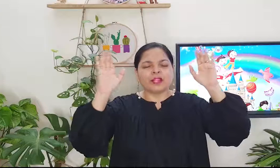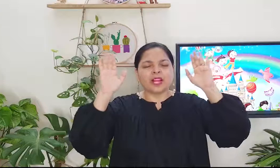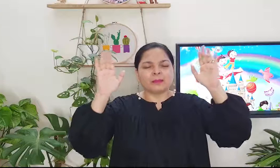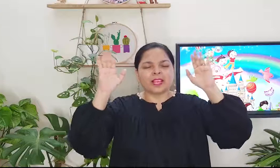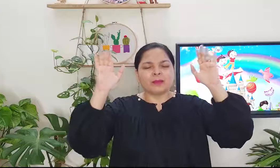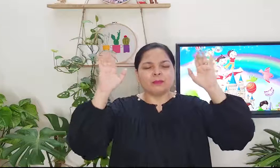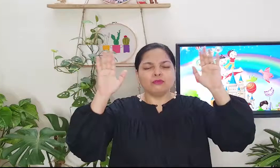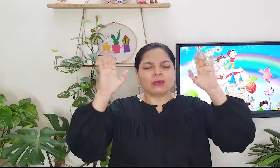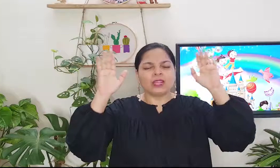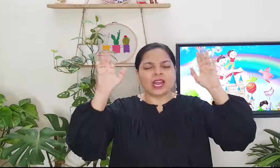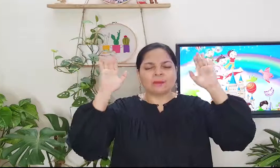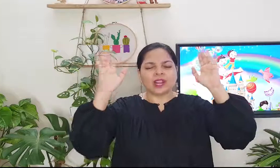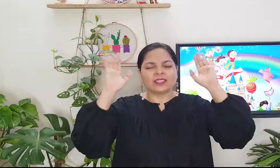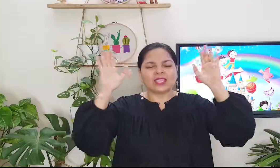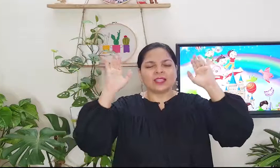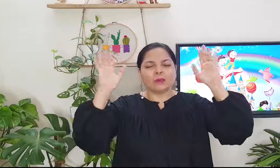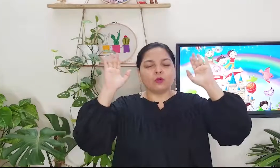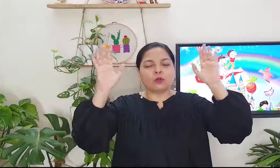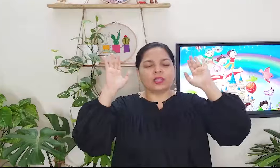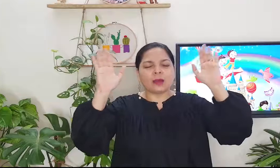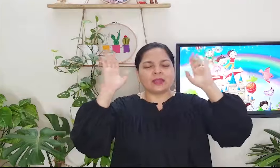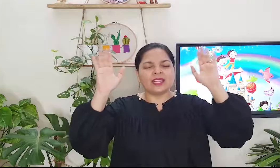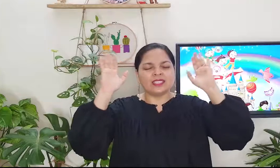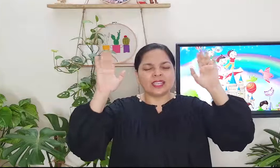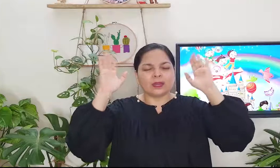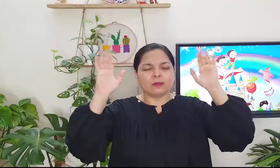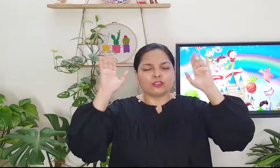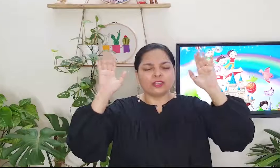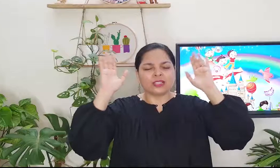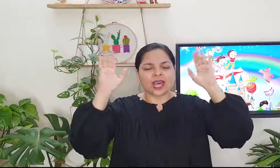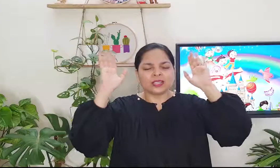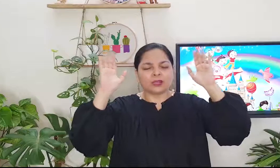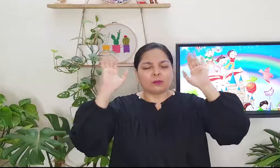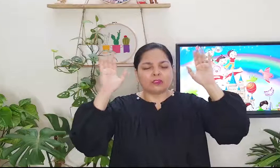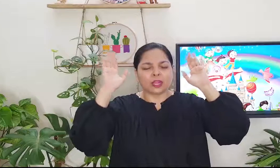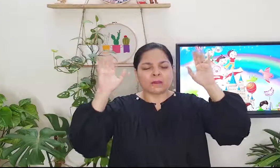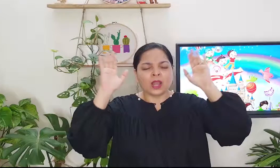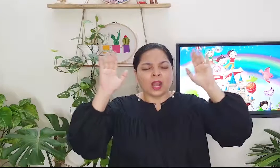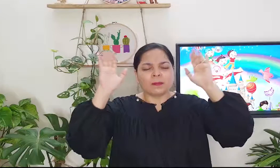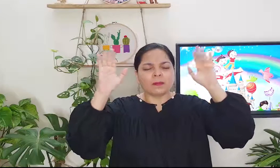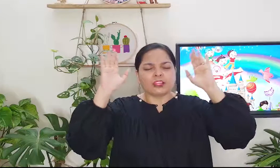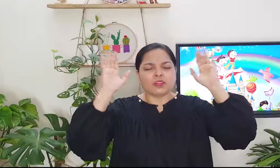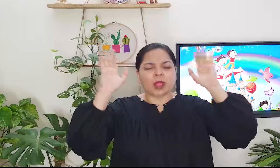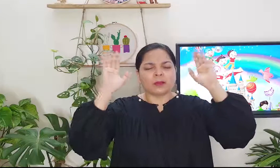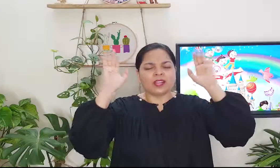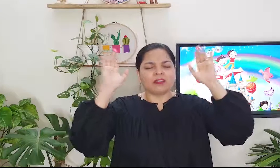সাকা আন্দ্রে আলাকারি টেকে বোগরা টেকে বৌসা কারাবা ও রাহান্দ্রে আলাকারি টেকে বোগরা টেকে বৌসা।